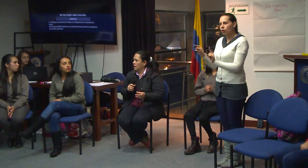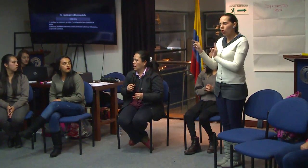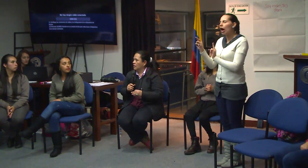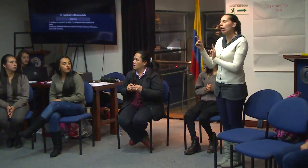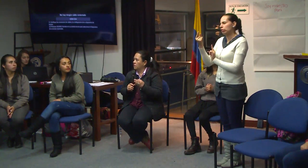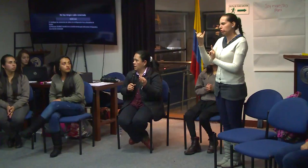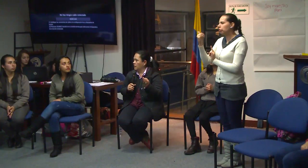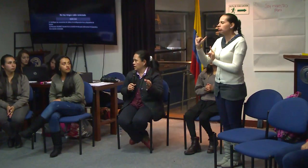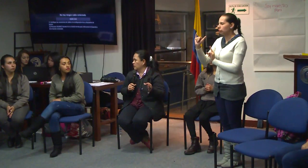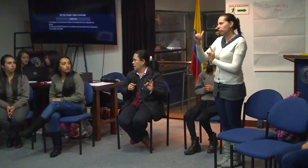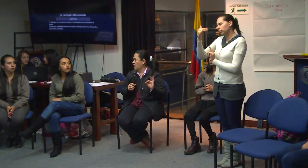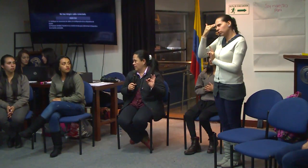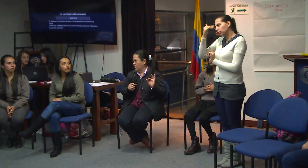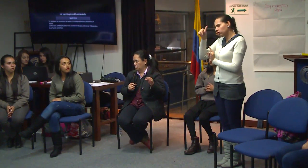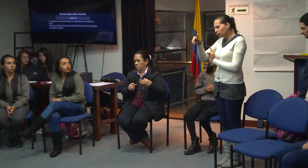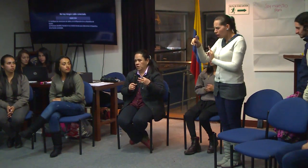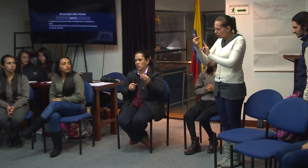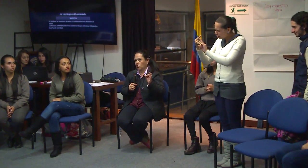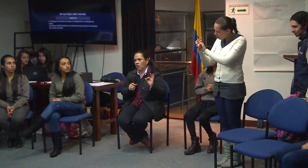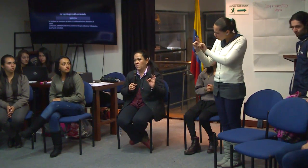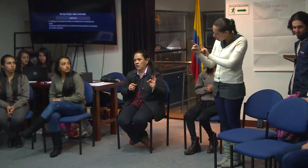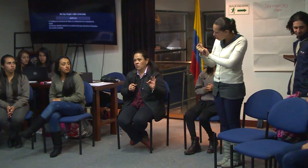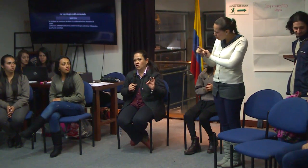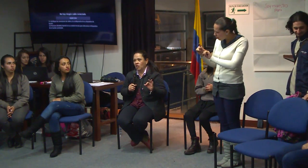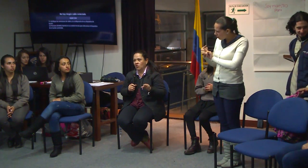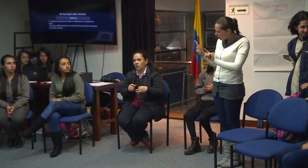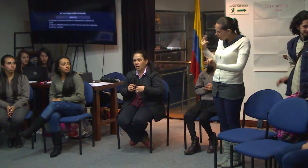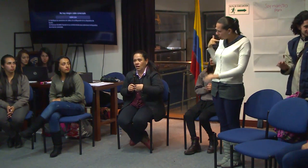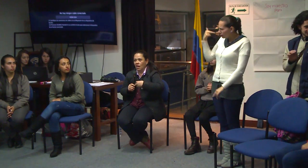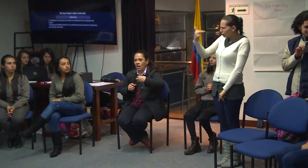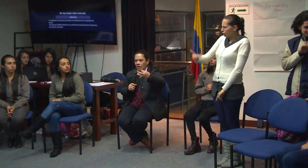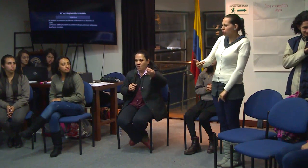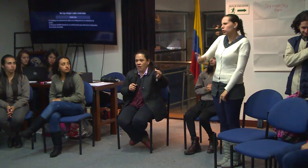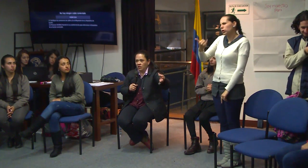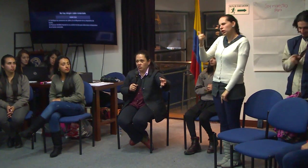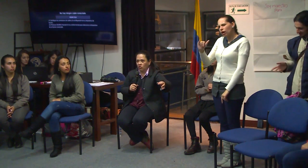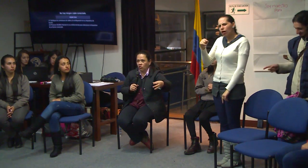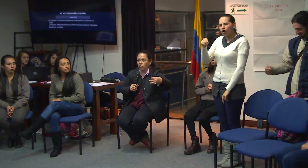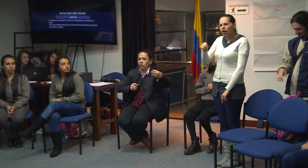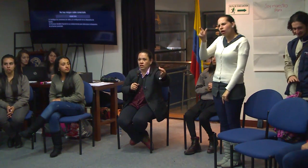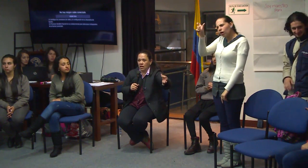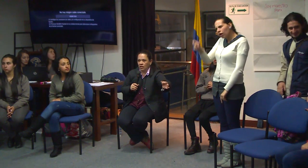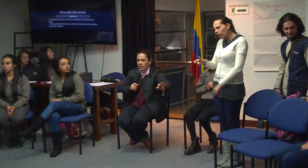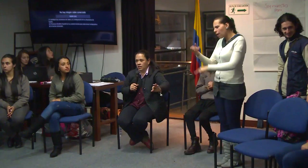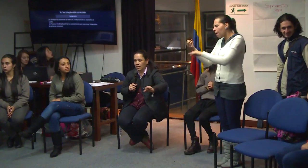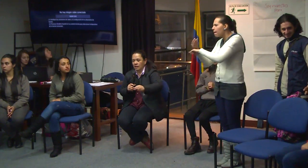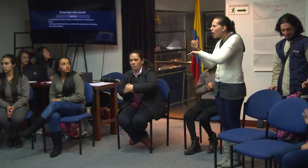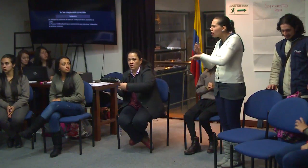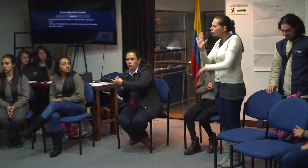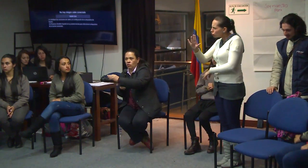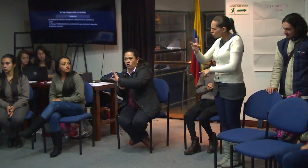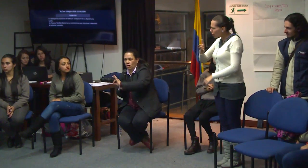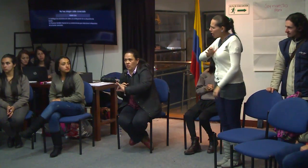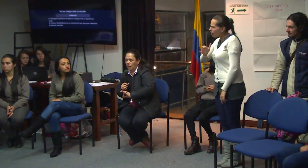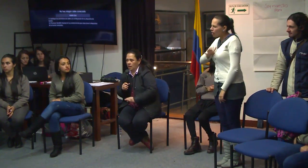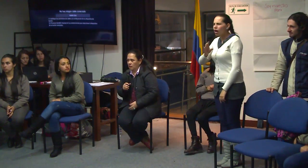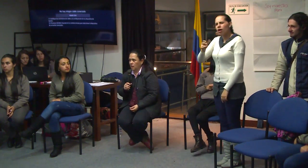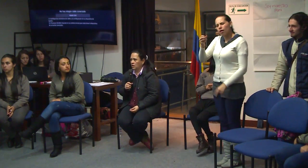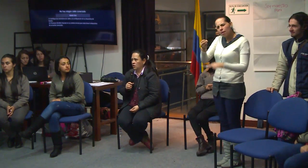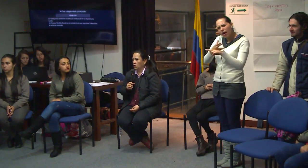esas diferencias que pues, históricamente hemos tenido entre el maestro con unas características y el maestro con